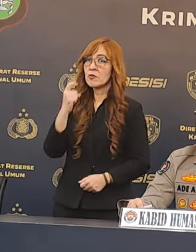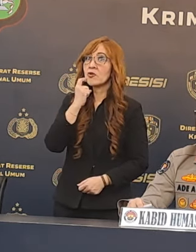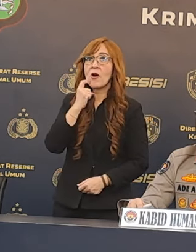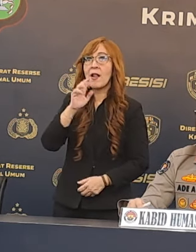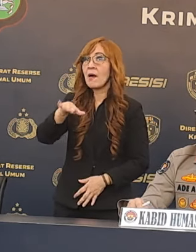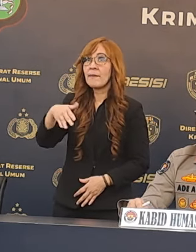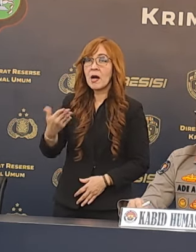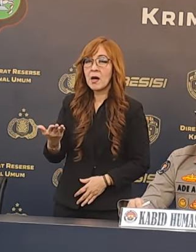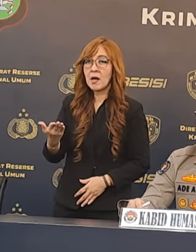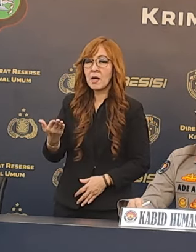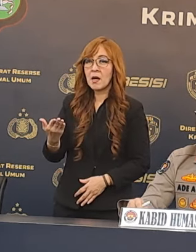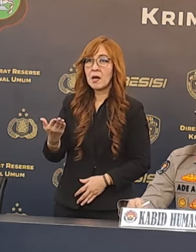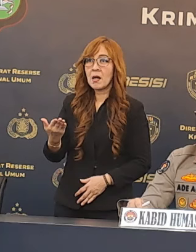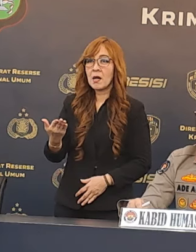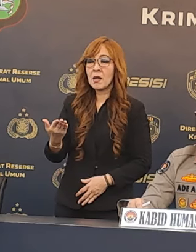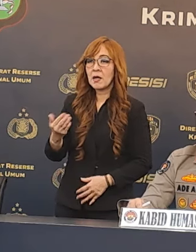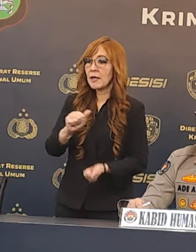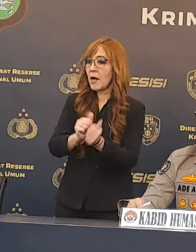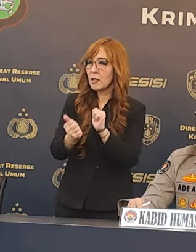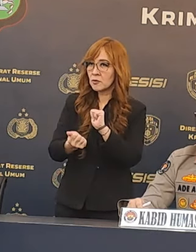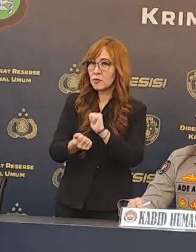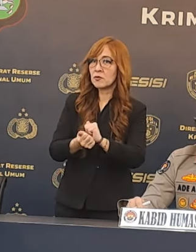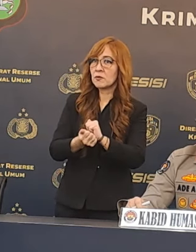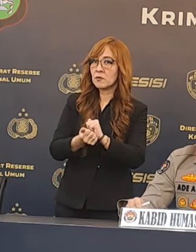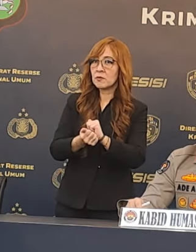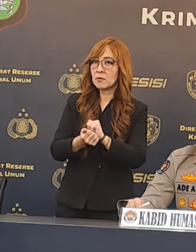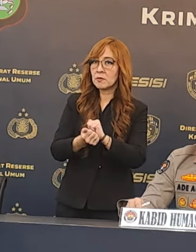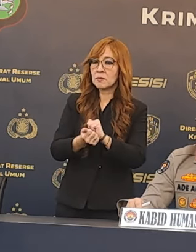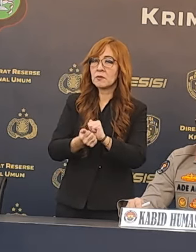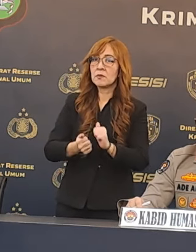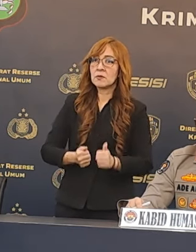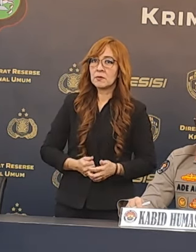penanganan kasus